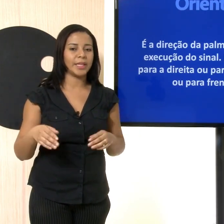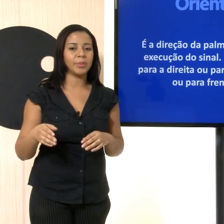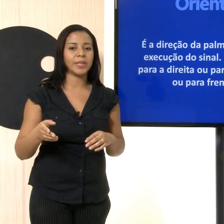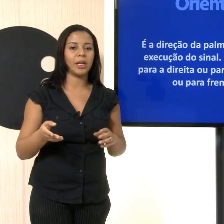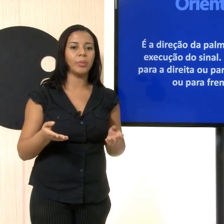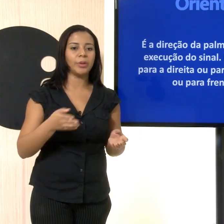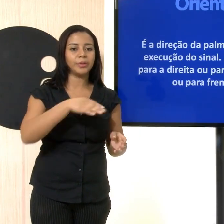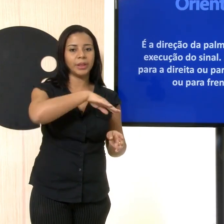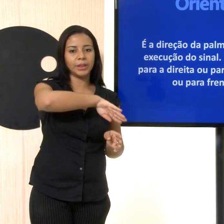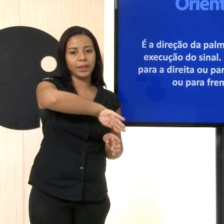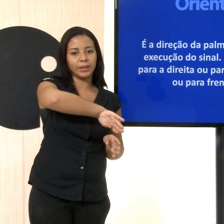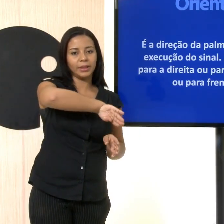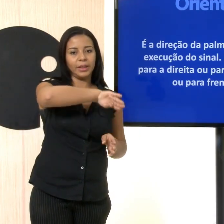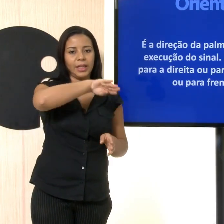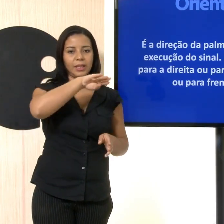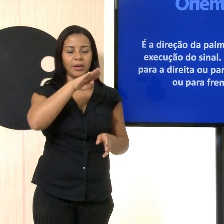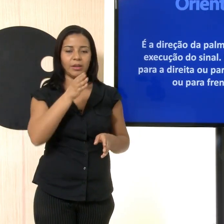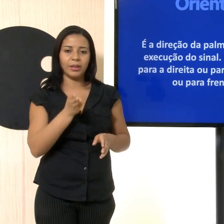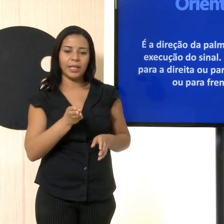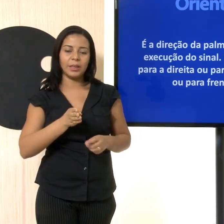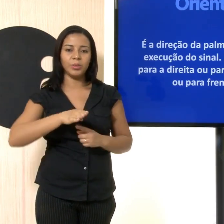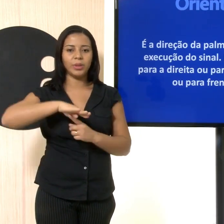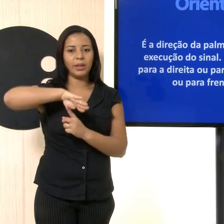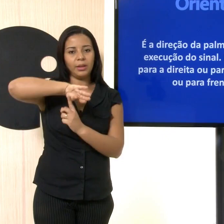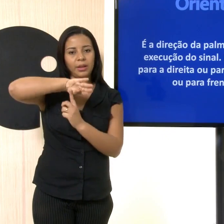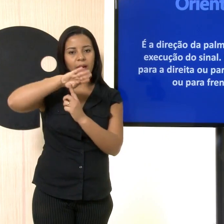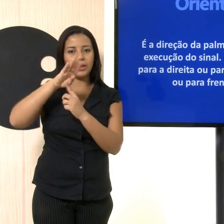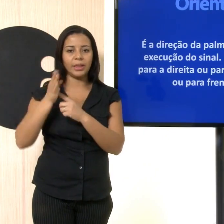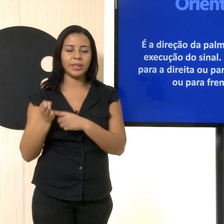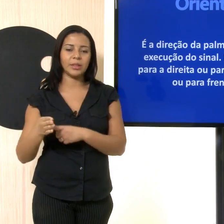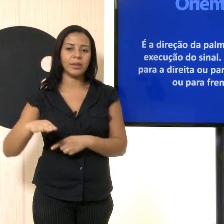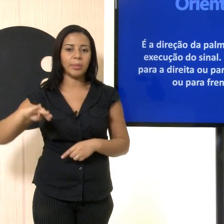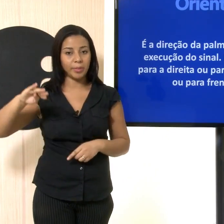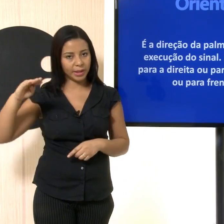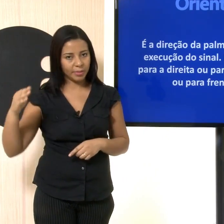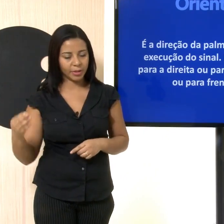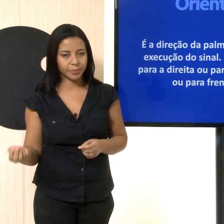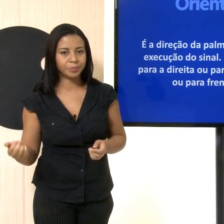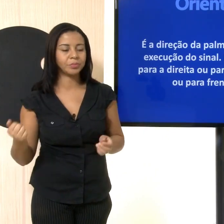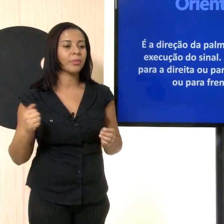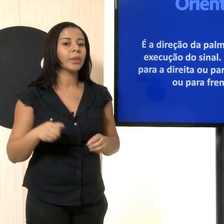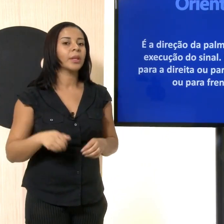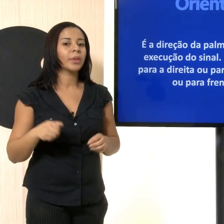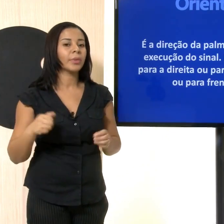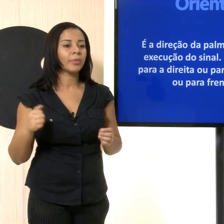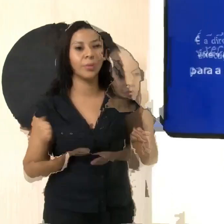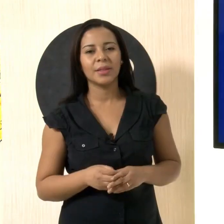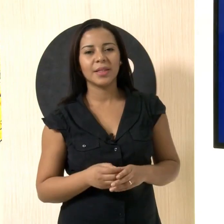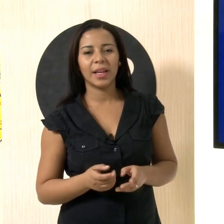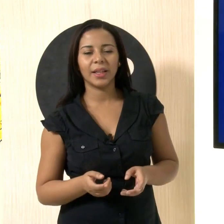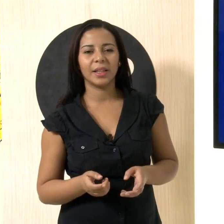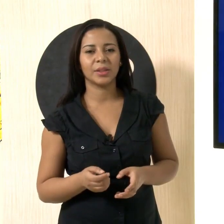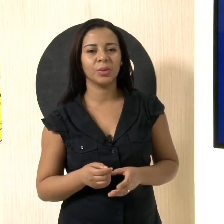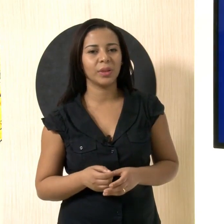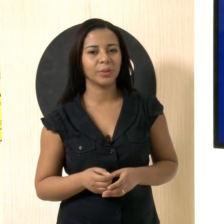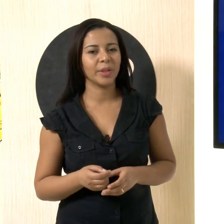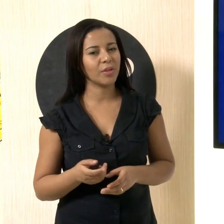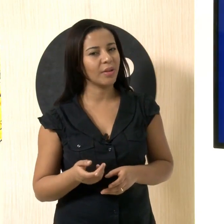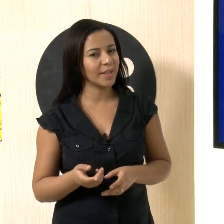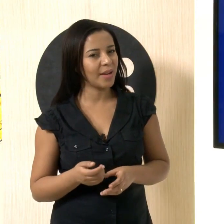exemplo, o sinal montanha. Ele muda a orientação da palma da mão. Será que nas ruas o pessoal